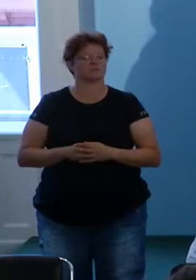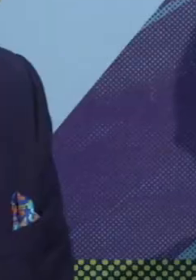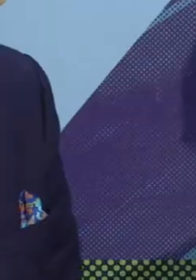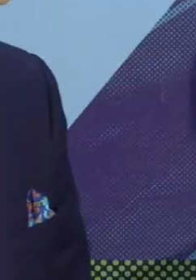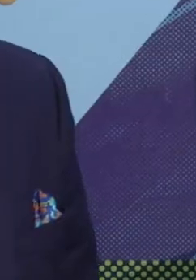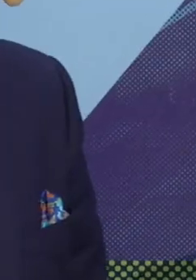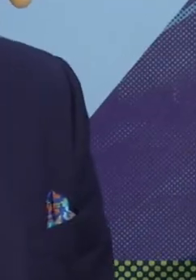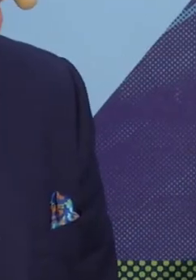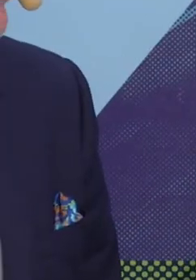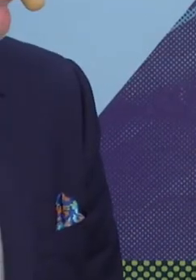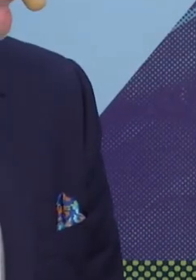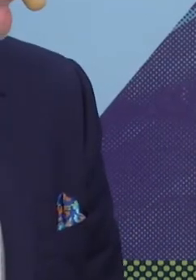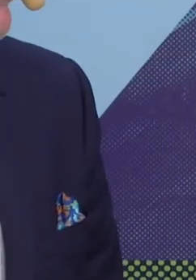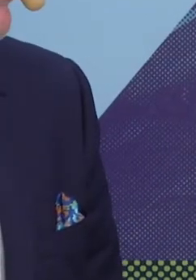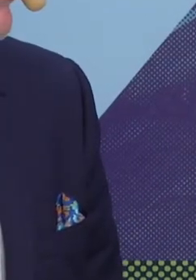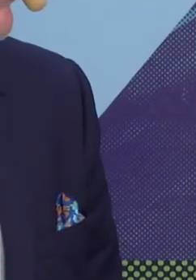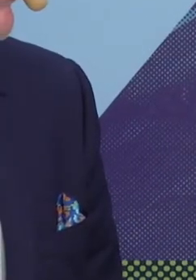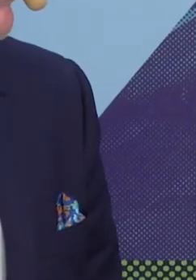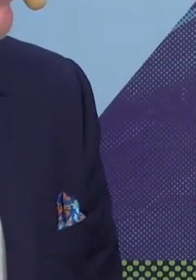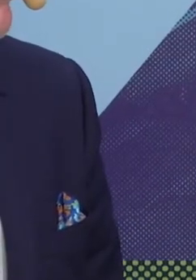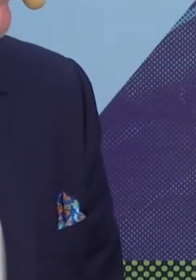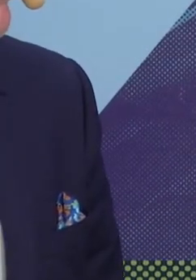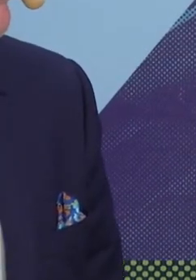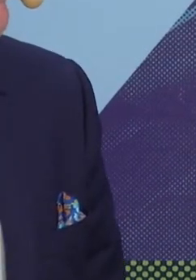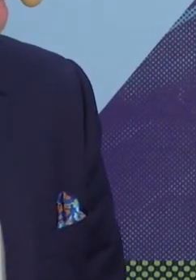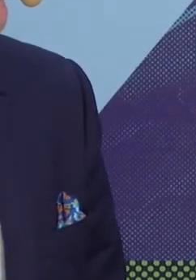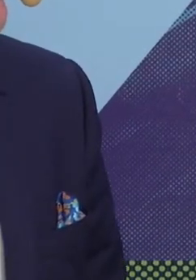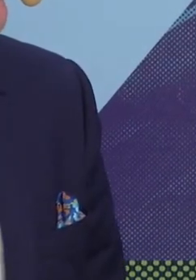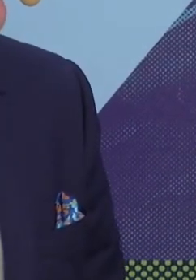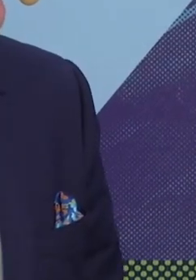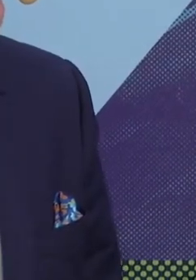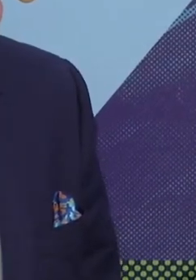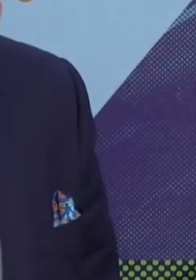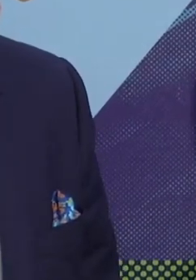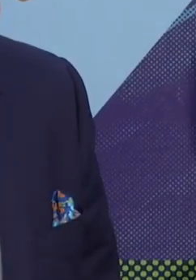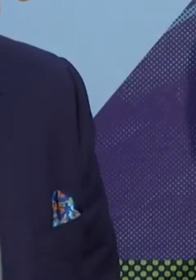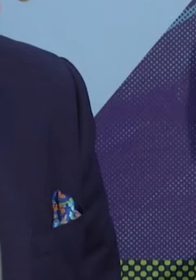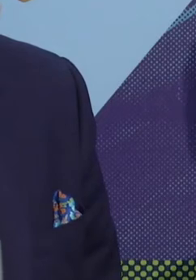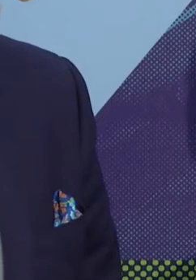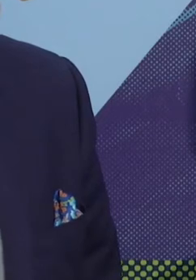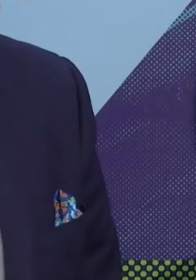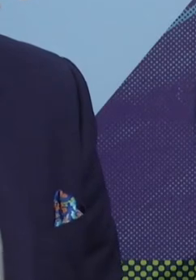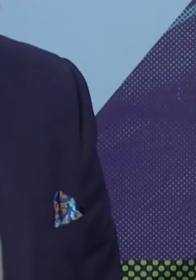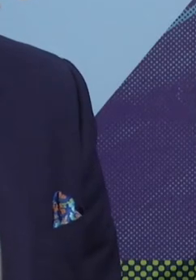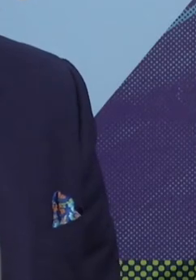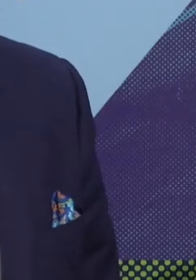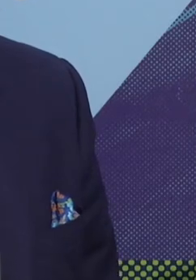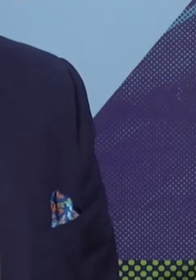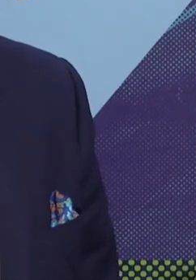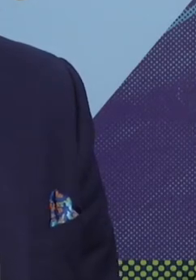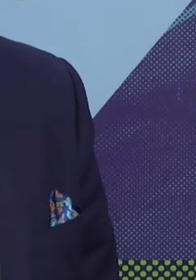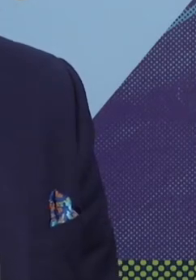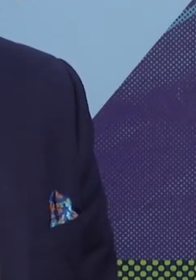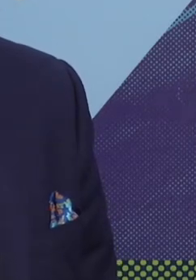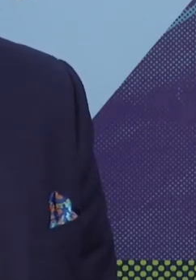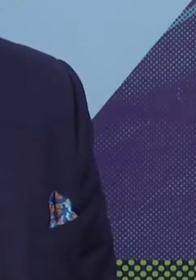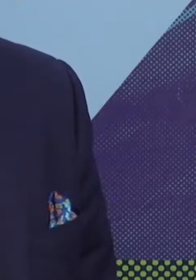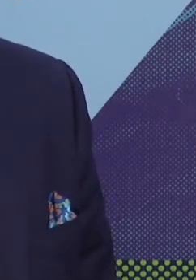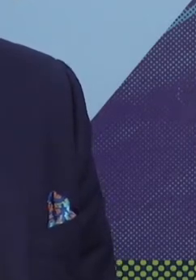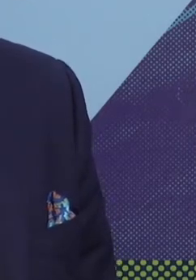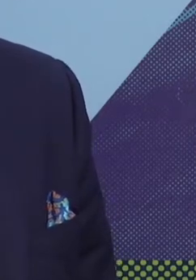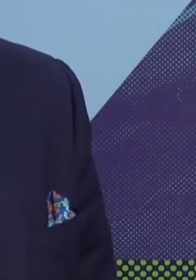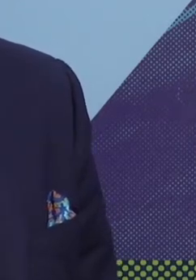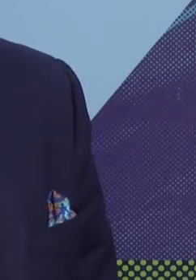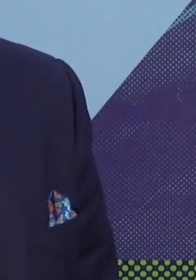ett företag, eller flera företag, som nu kommer till den svenska marknaden med de här produkterna. Vi välkomnar